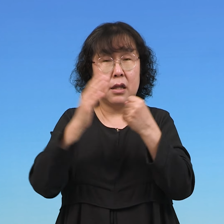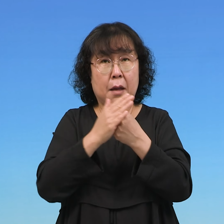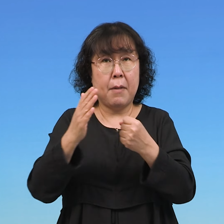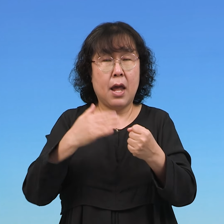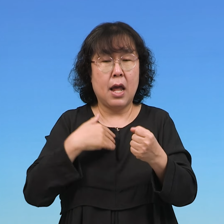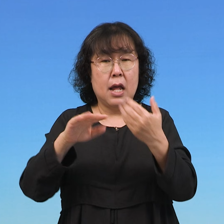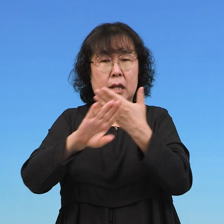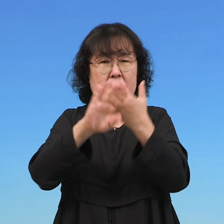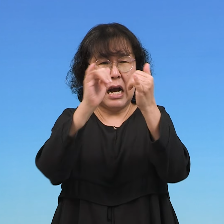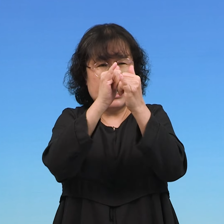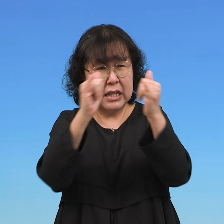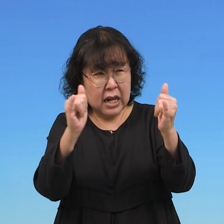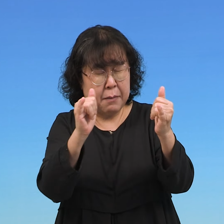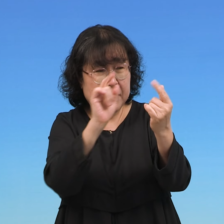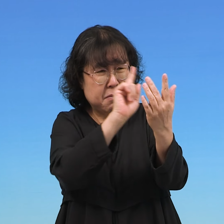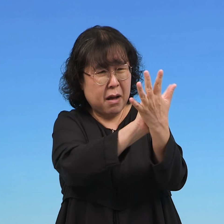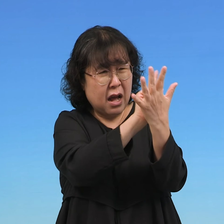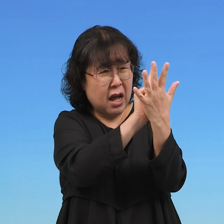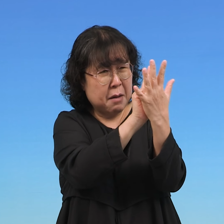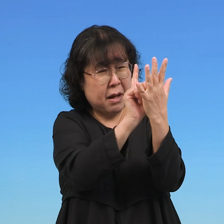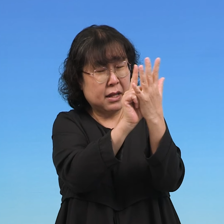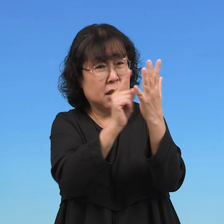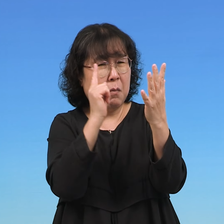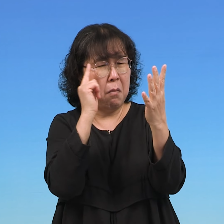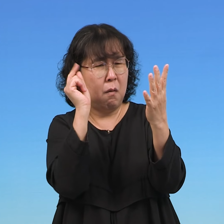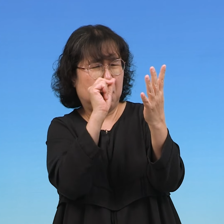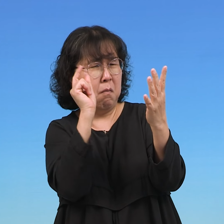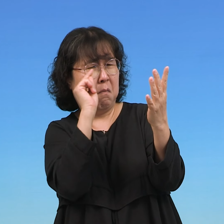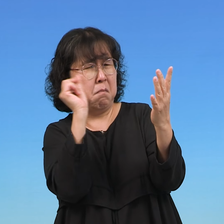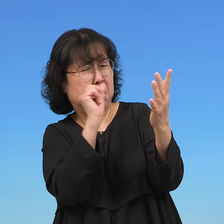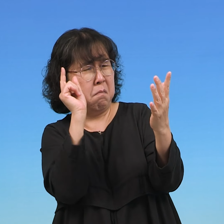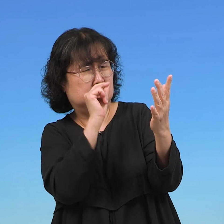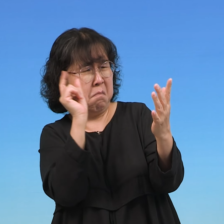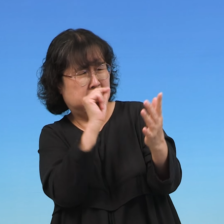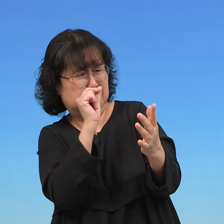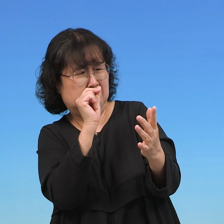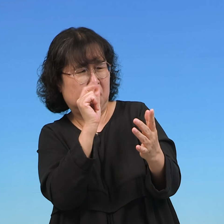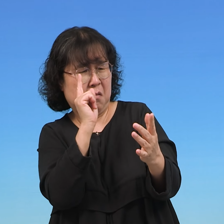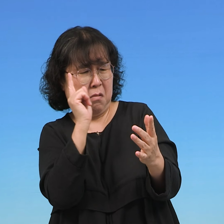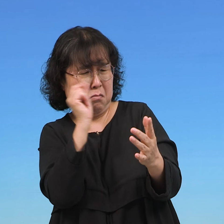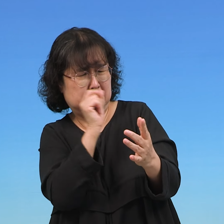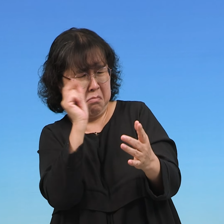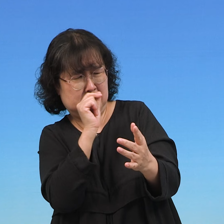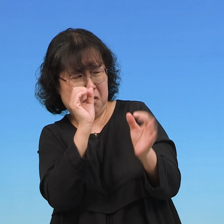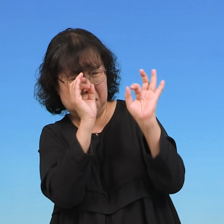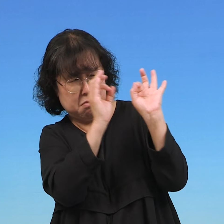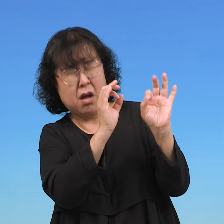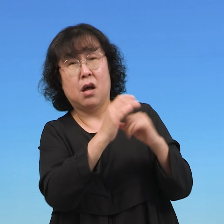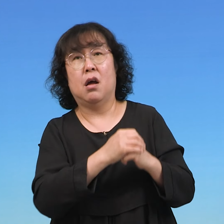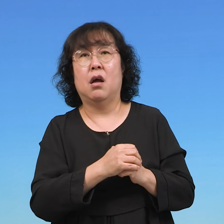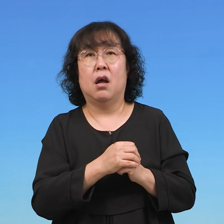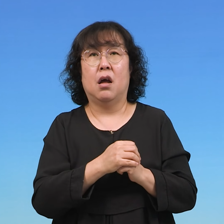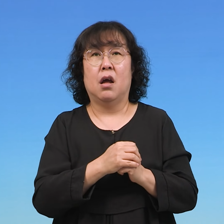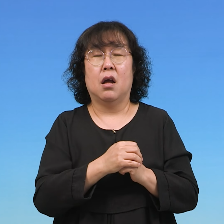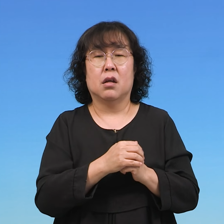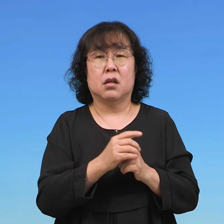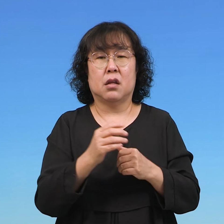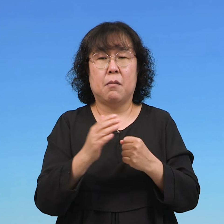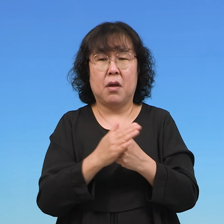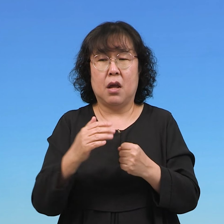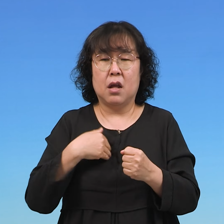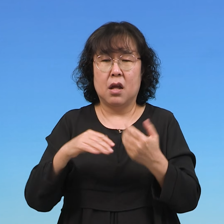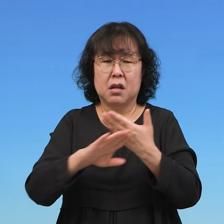대인관계에서 자꾸 다른 사람들 눈치를 보는 겁니다. 그래서 이제 그 어린애가 자꾸 그 뭐 사람 눈치